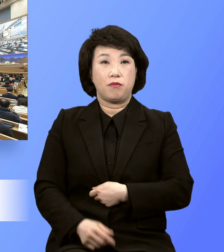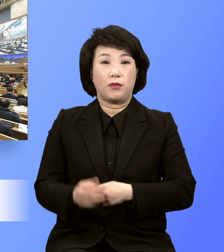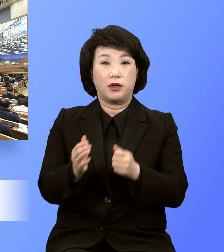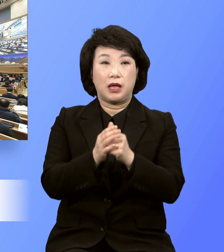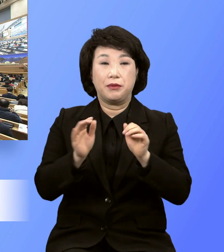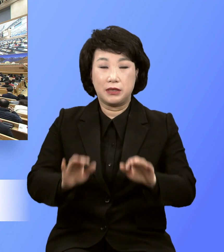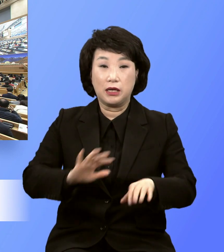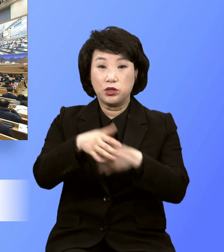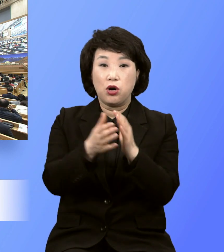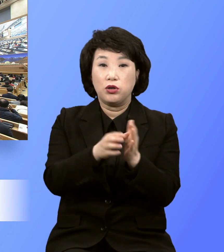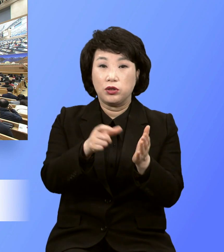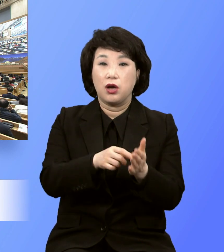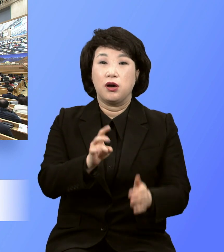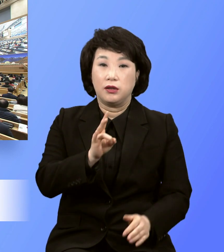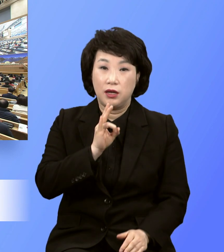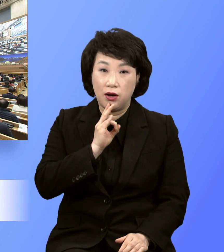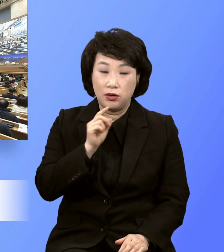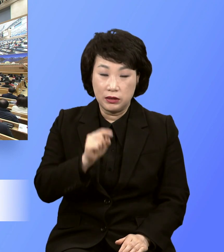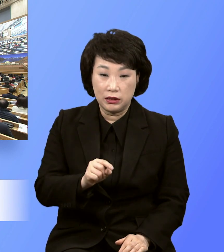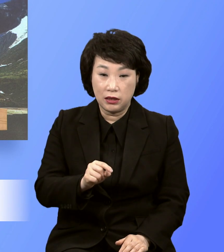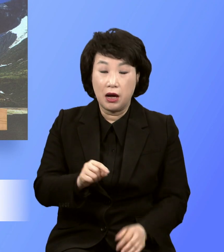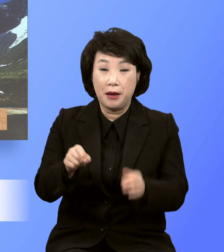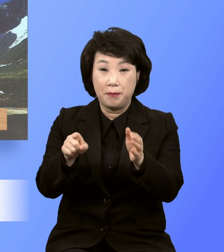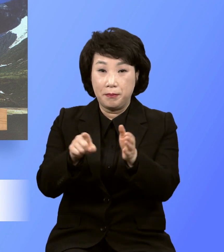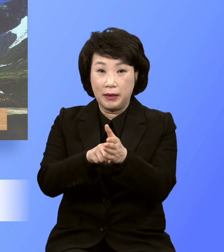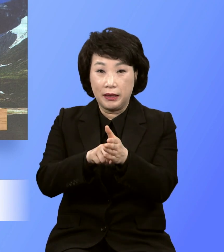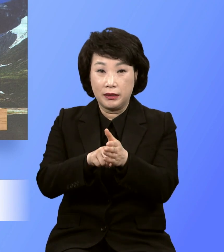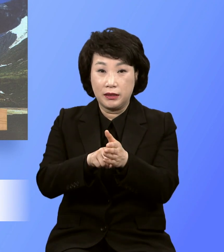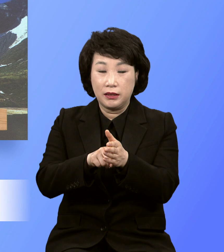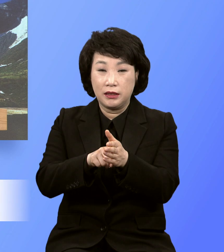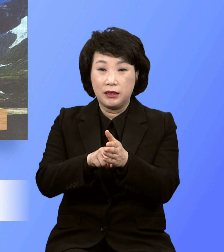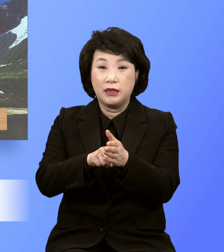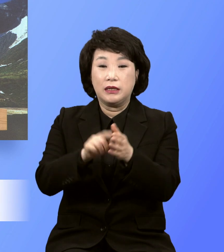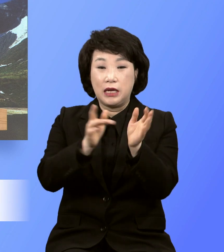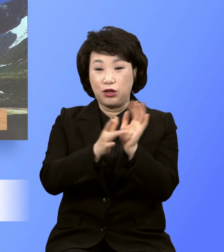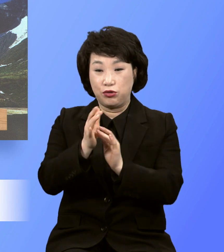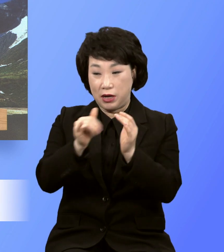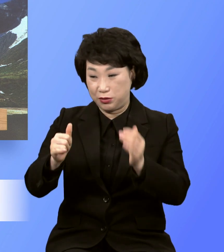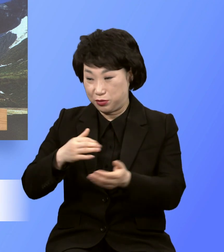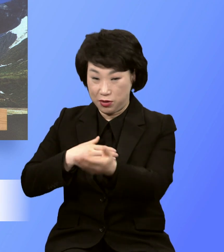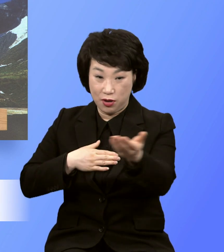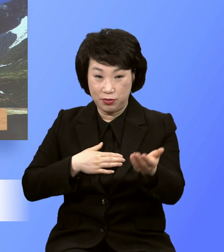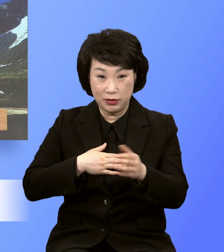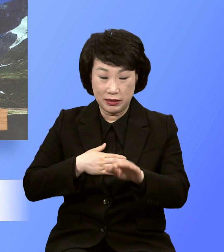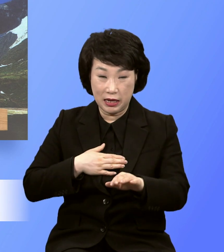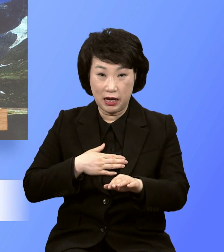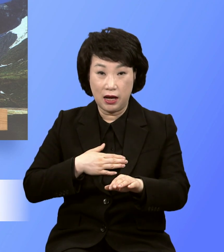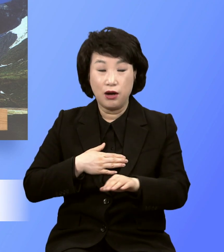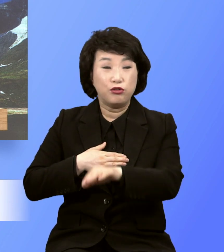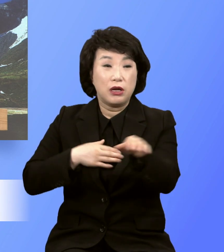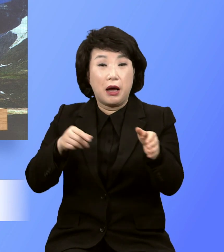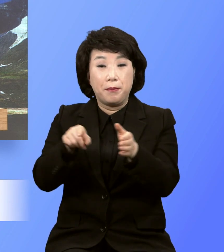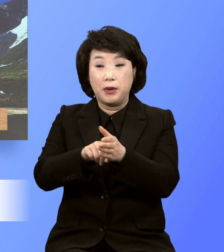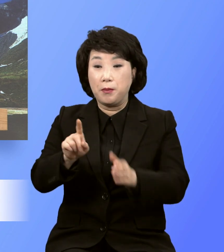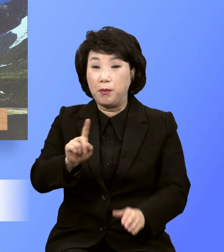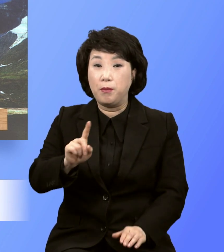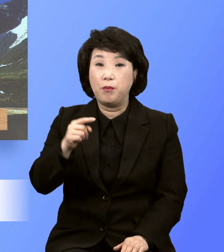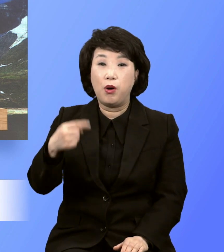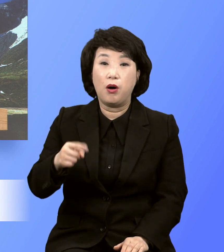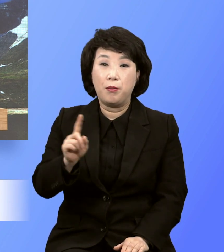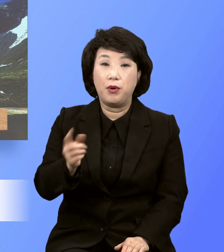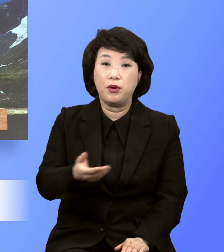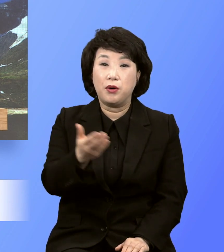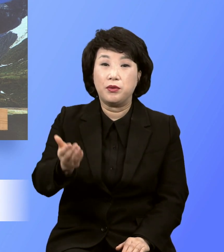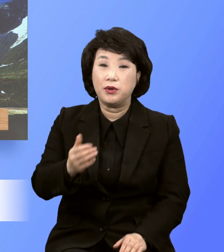그러므로 성경의 예언에 믿는 예수 가족들은 우리는 바로 뭘 믿느냐?